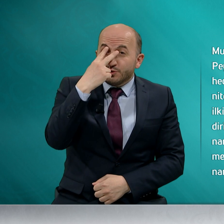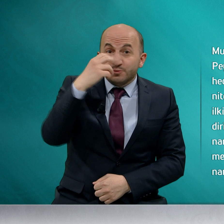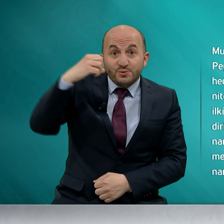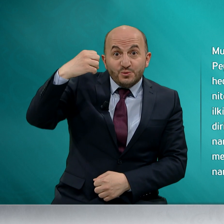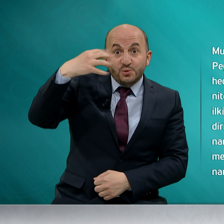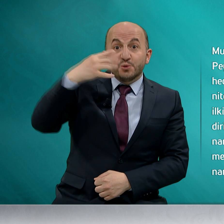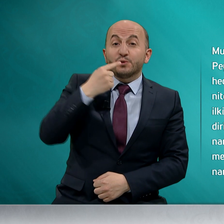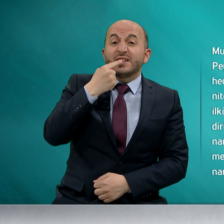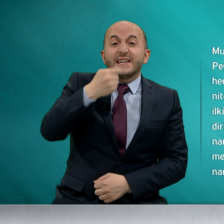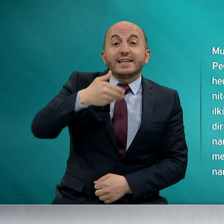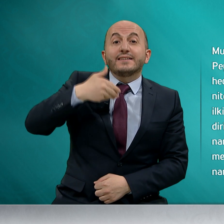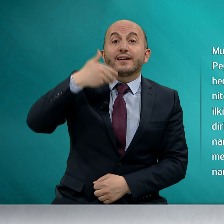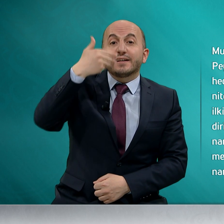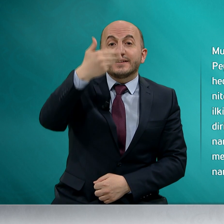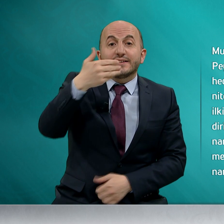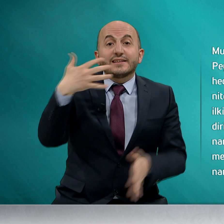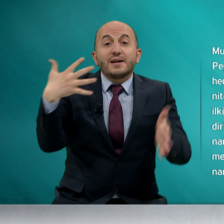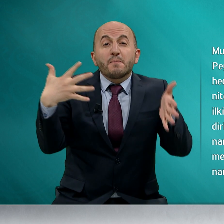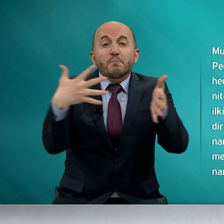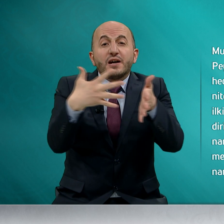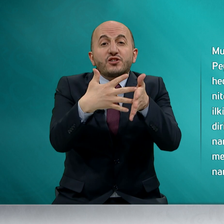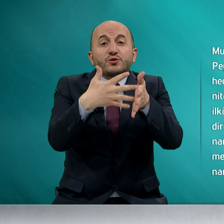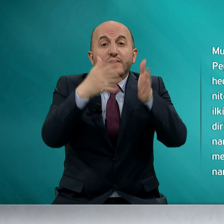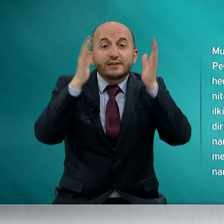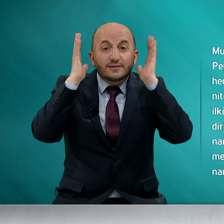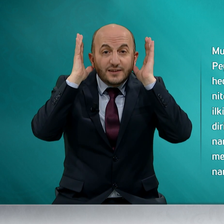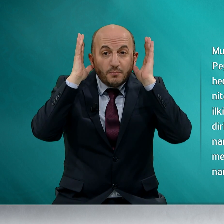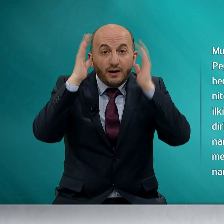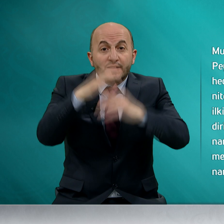Gözümün nuru diye nitelediği 5 vakit namaz,